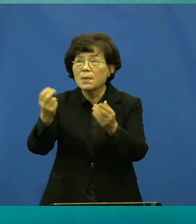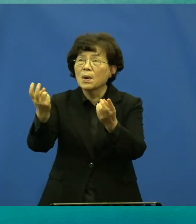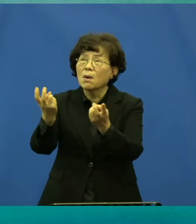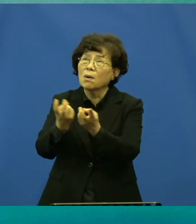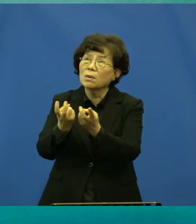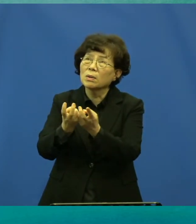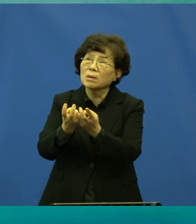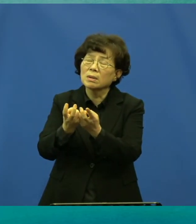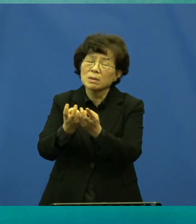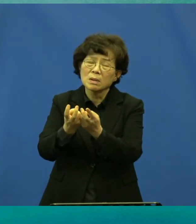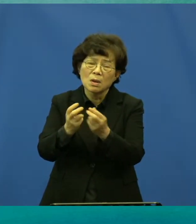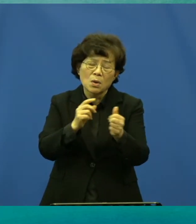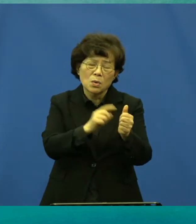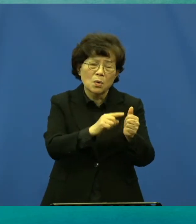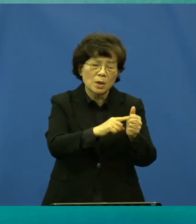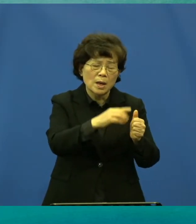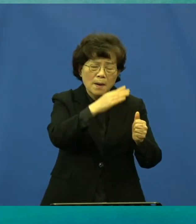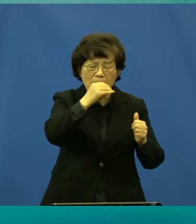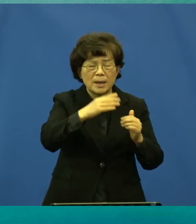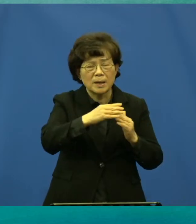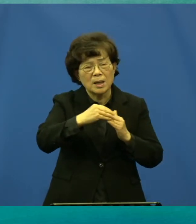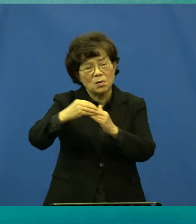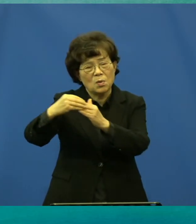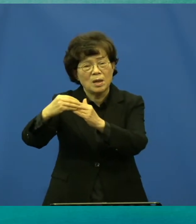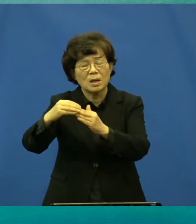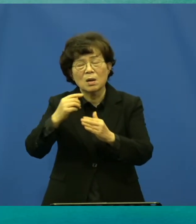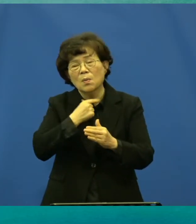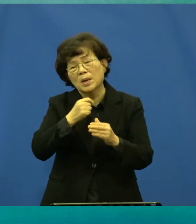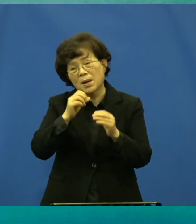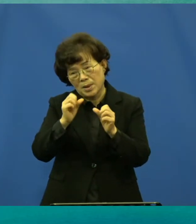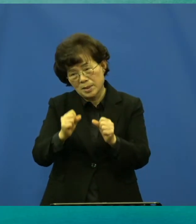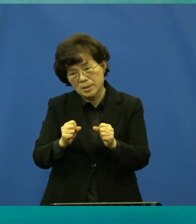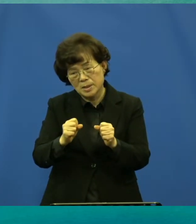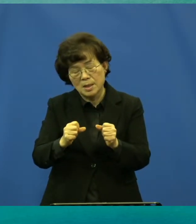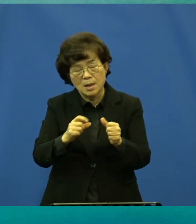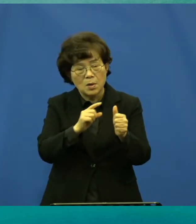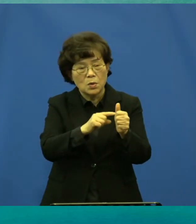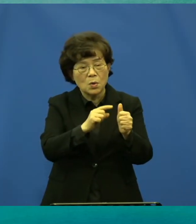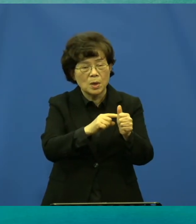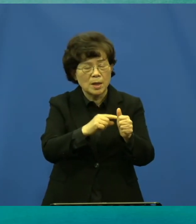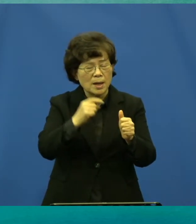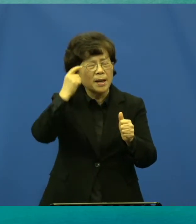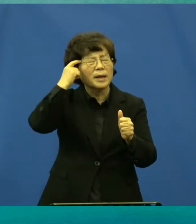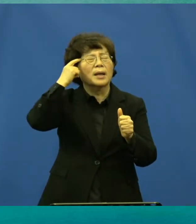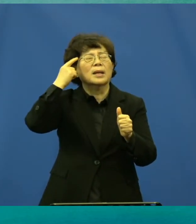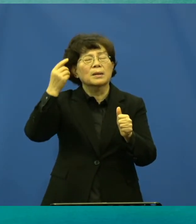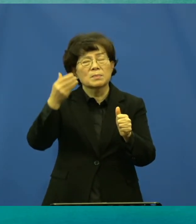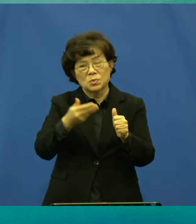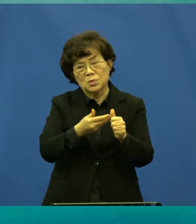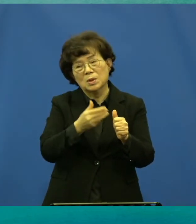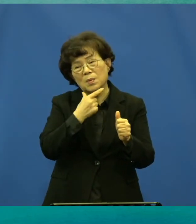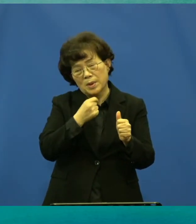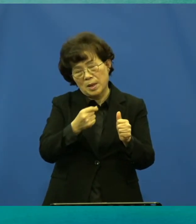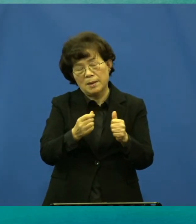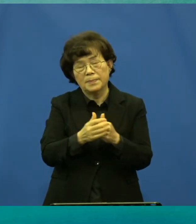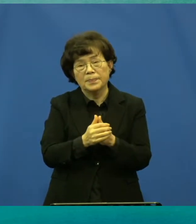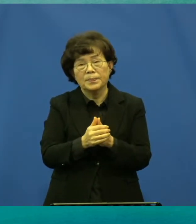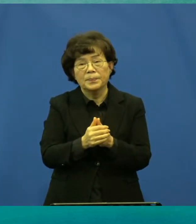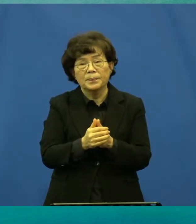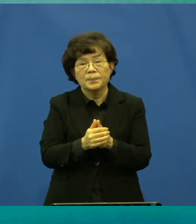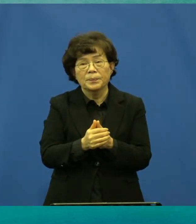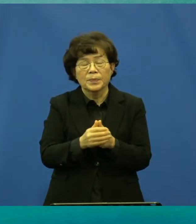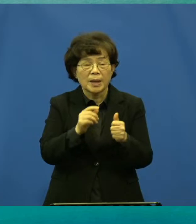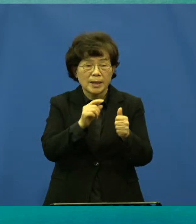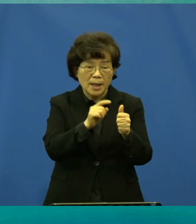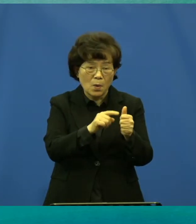해서라도 요나를 바른 길로 인도하고자 하십니다. 요나를 좀 깨닫게 하시려고 하십니다. 그런데